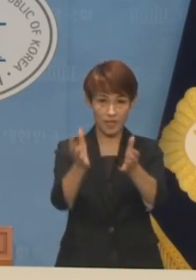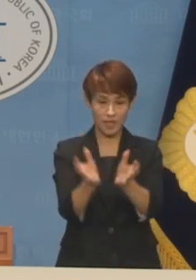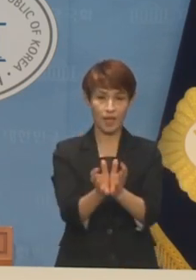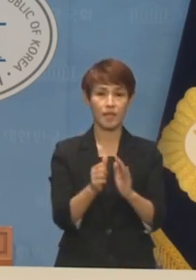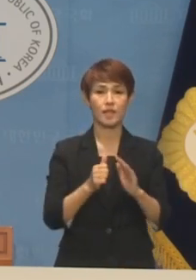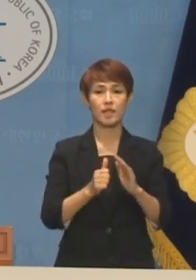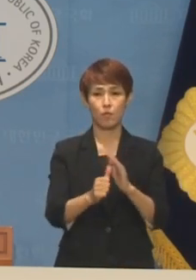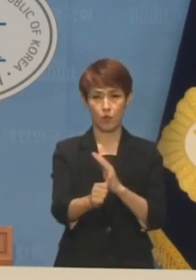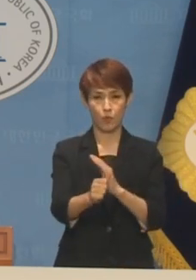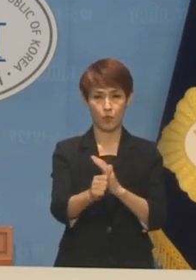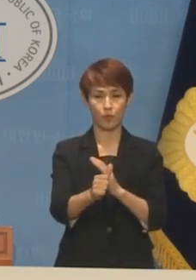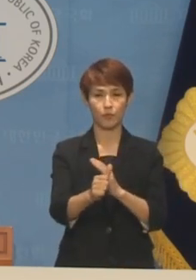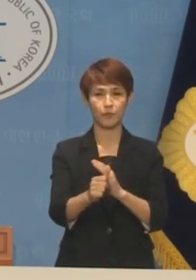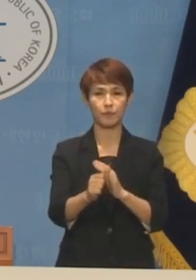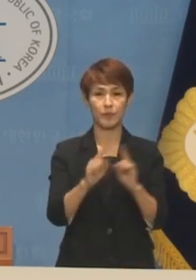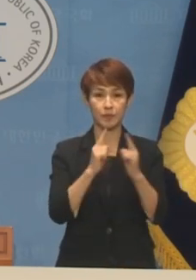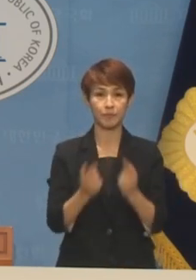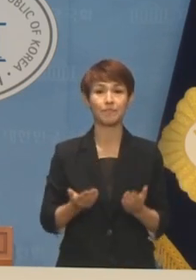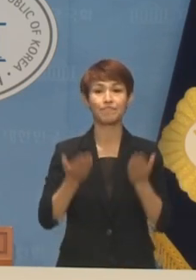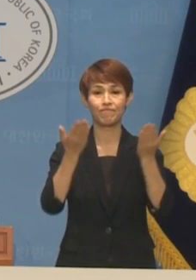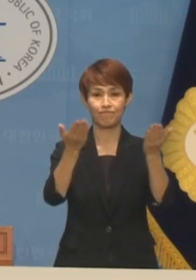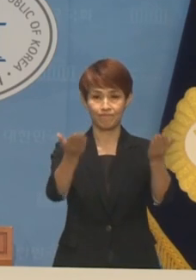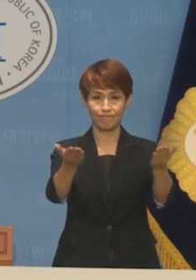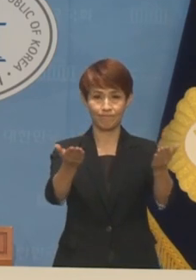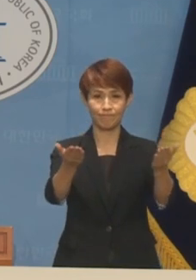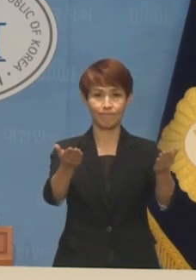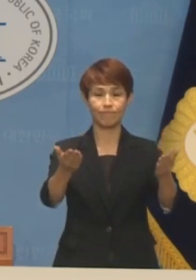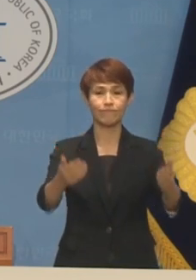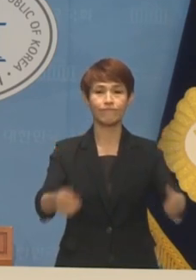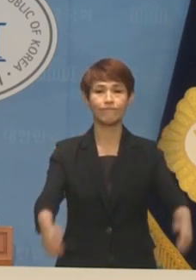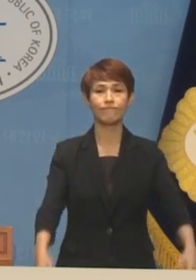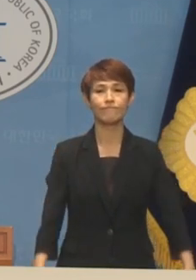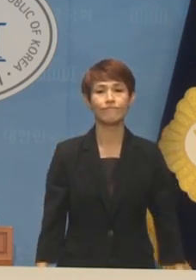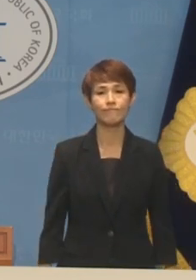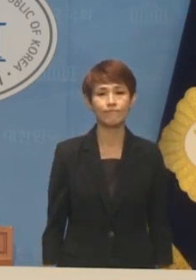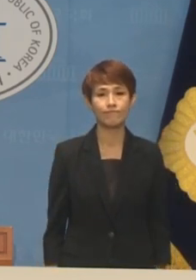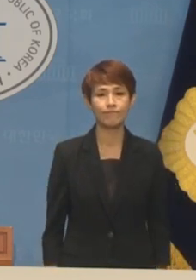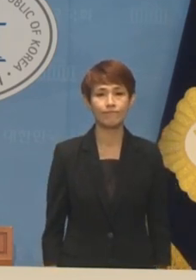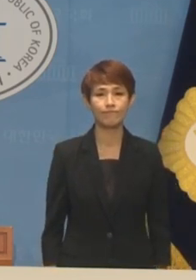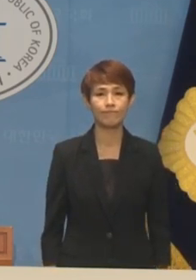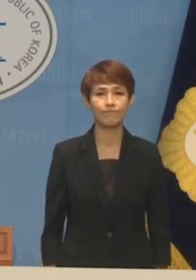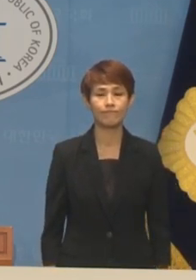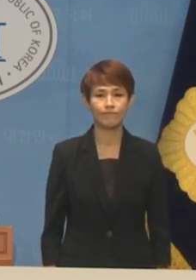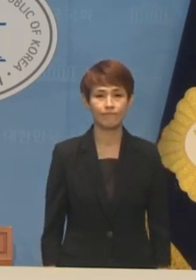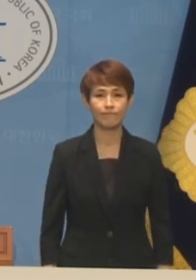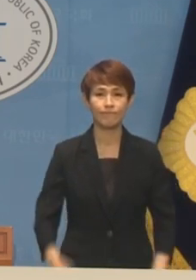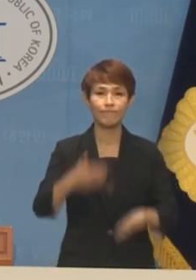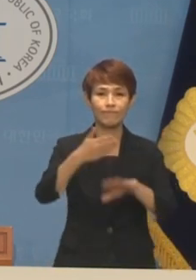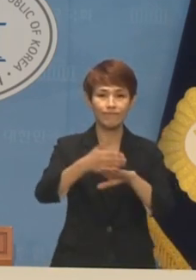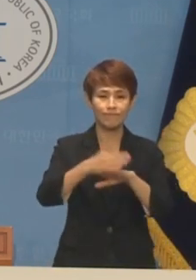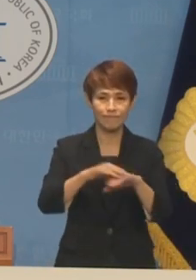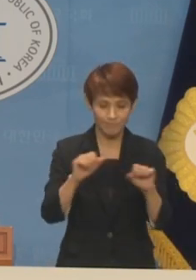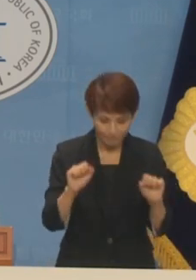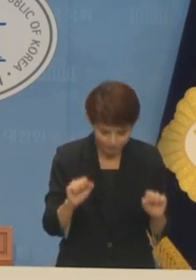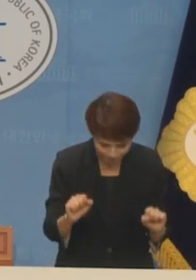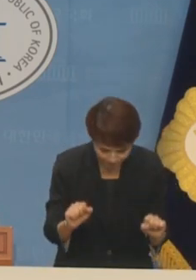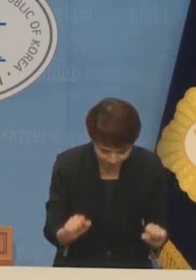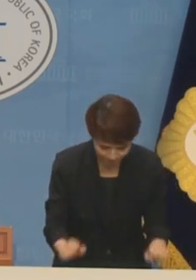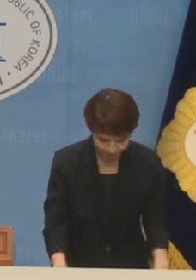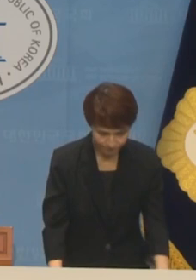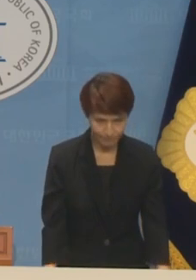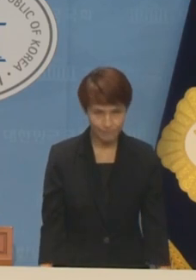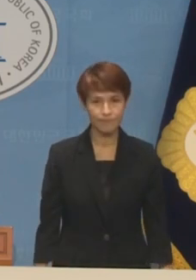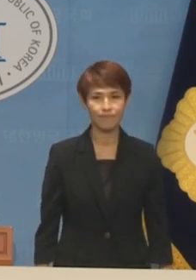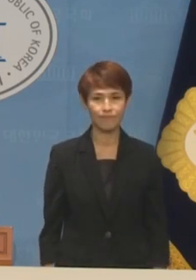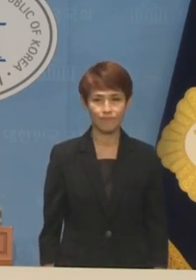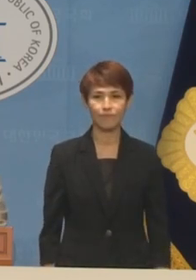대표하여 주옥순 여성 최고위원이 여러분들에게 알려드렸습니다. 네, 감사합니다. 자, 우리